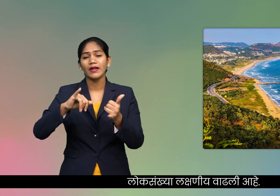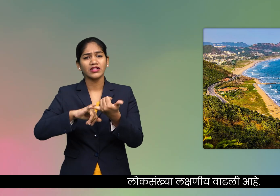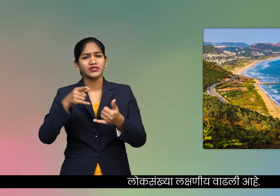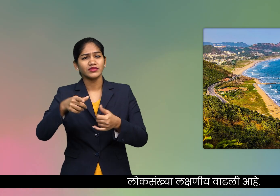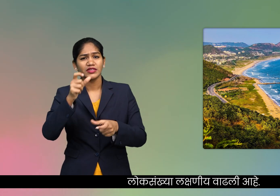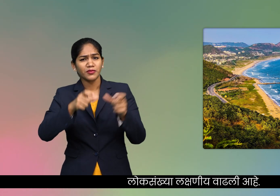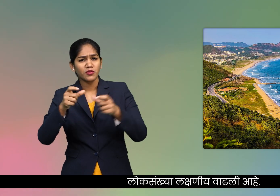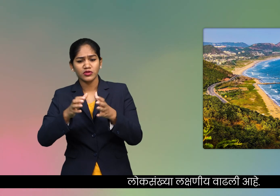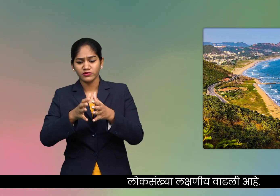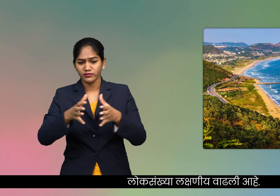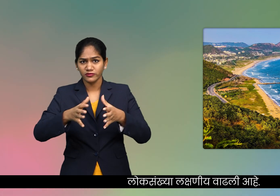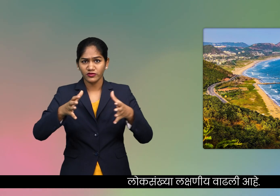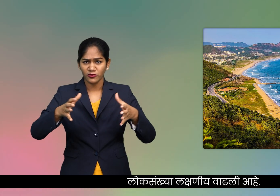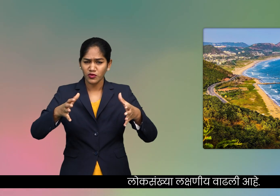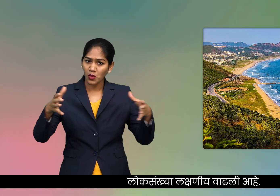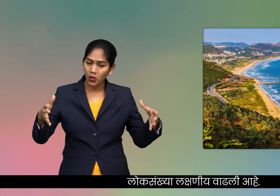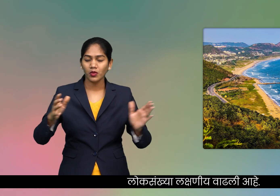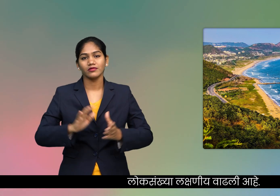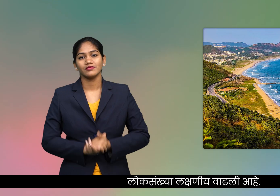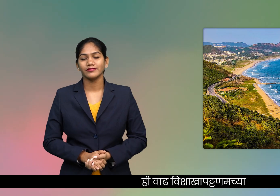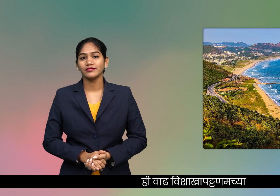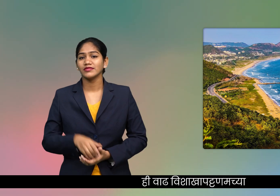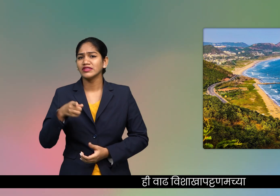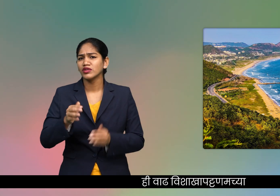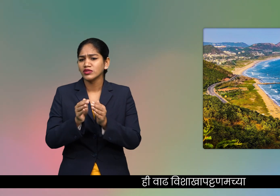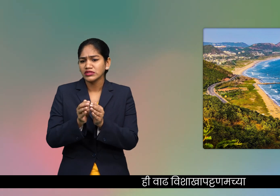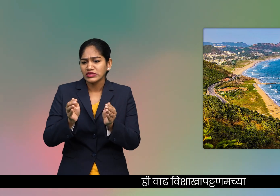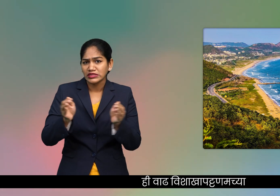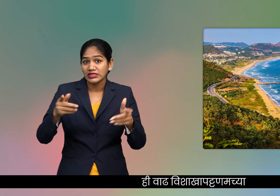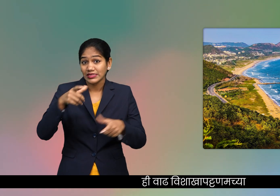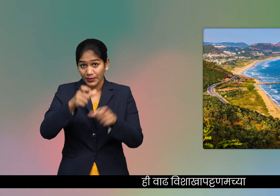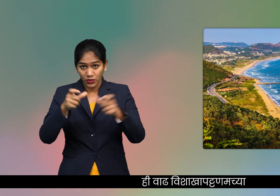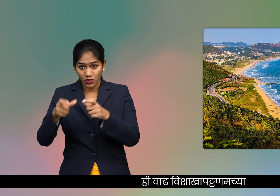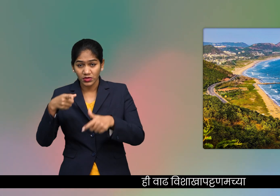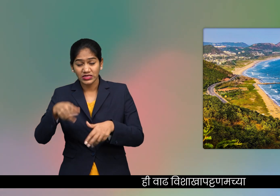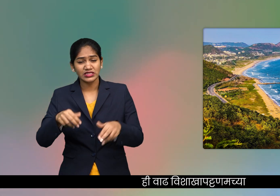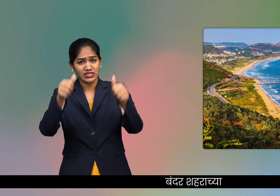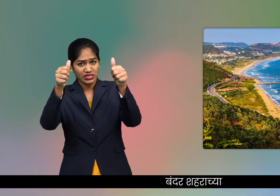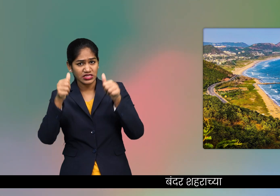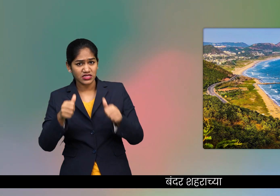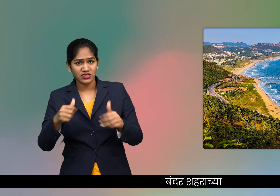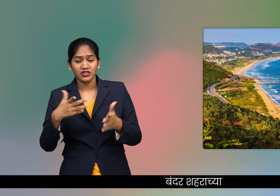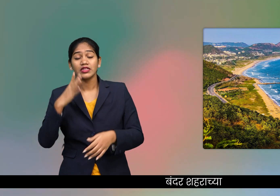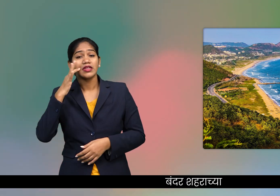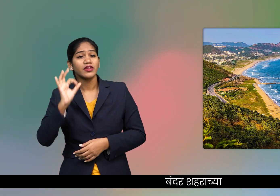लोकसंख्या लक्षणीय वाढली आहे. ही वाढ विशाखापट्टणमच्या बंदर शहराच्या